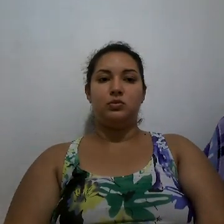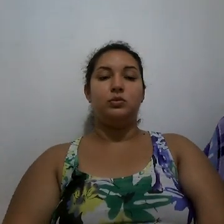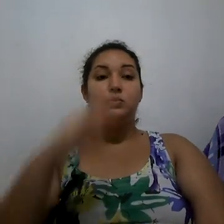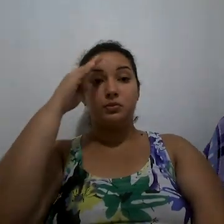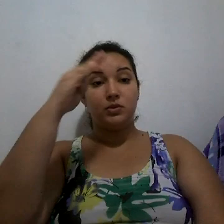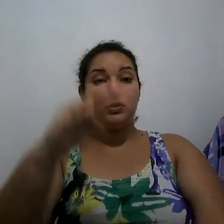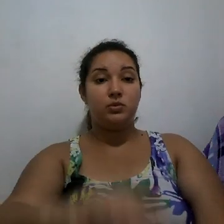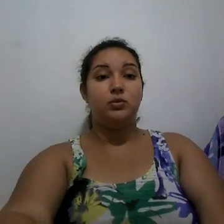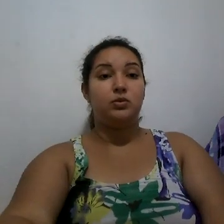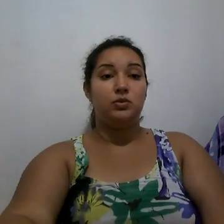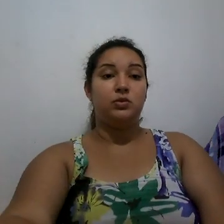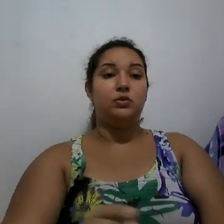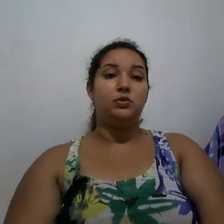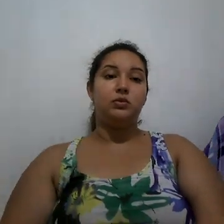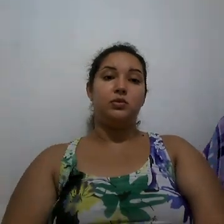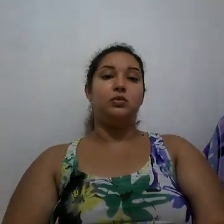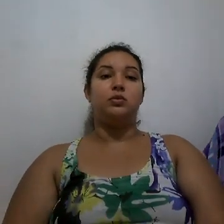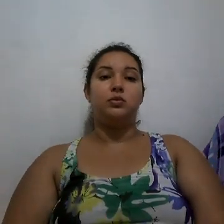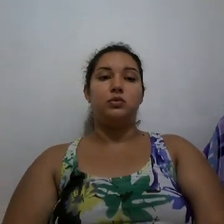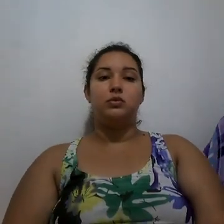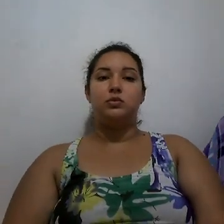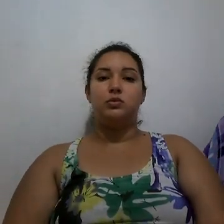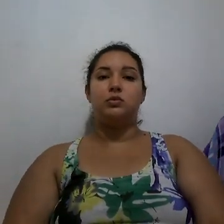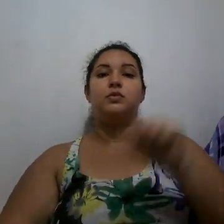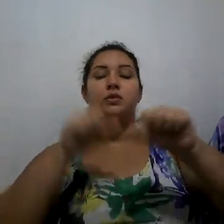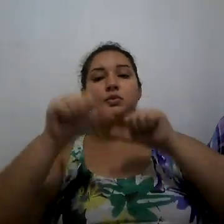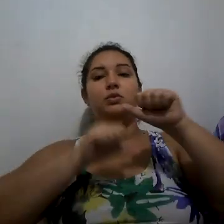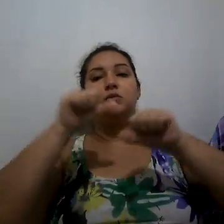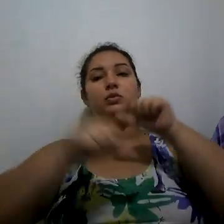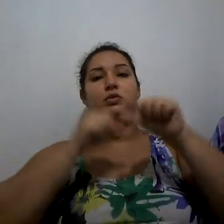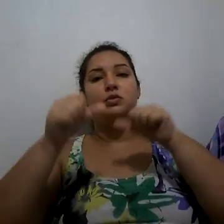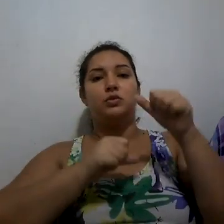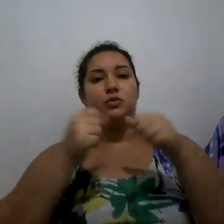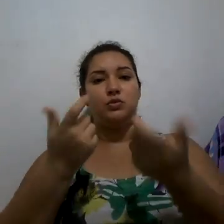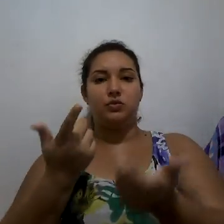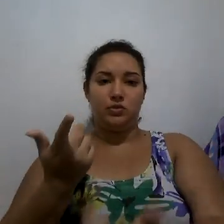principalmente para fazer a sua transformação para a notação.